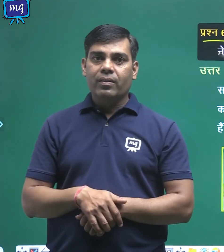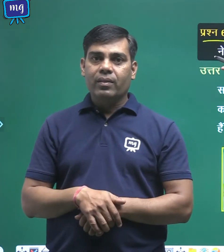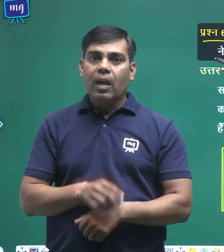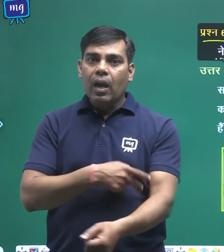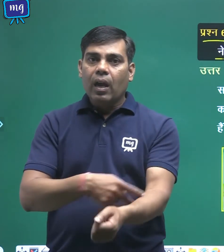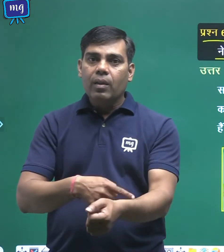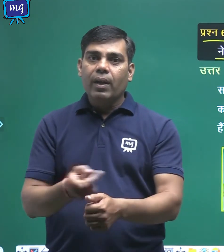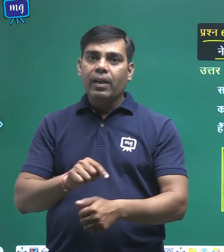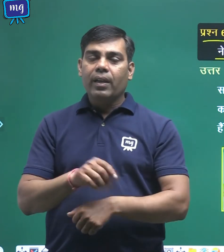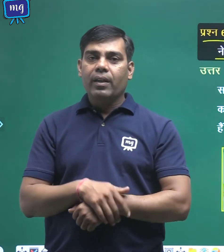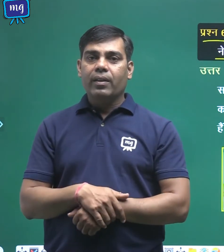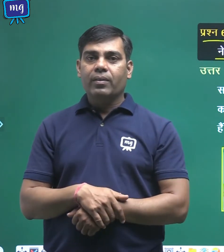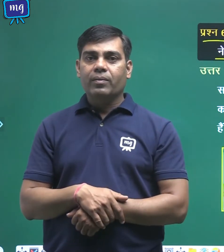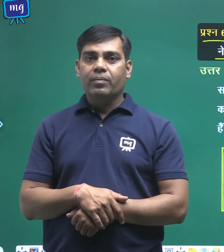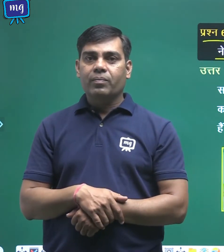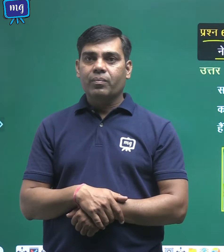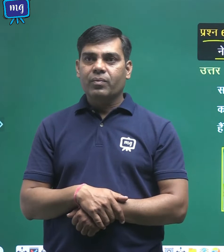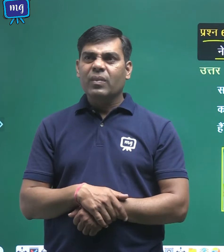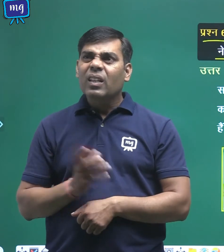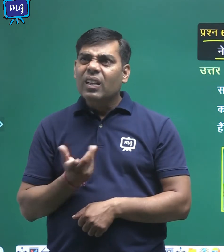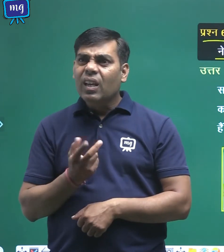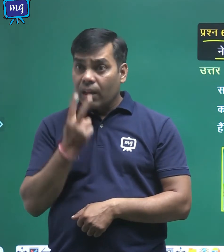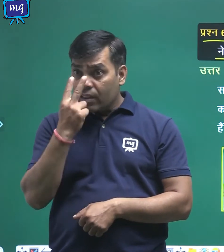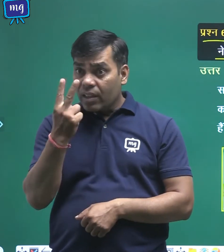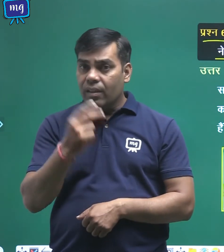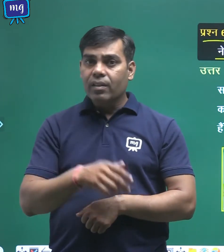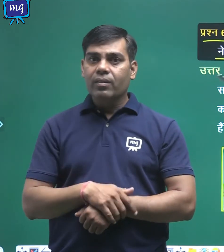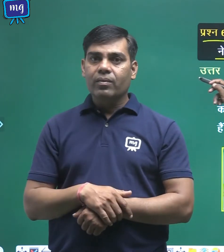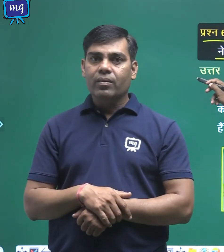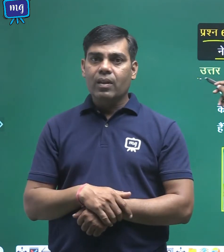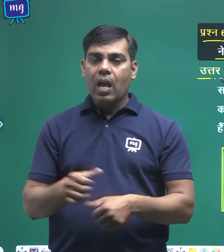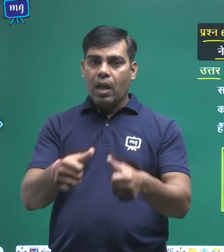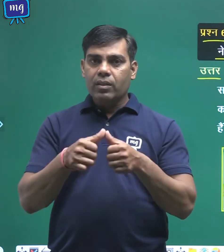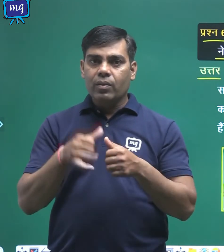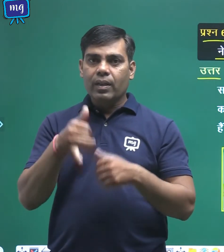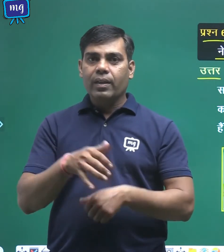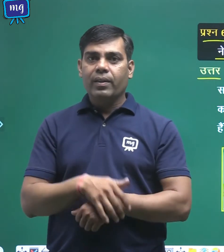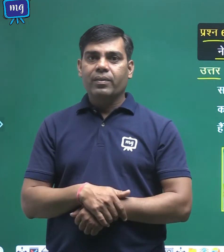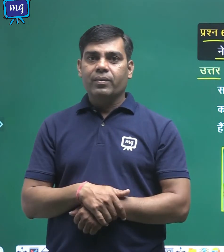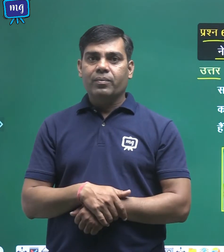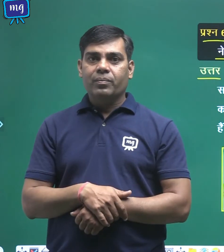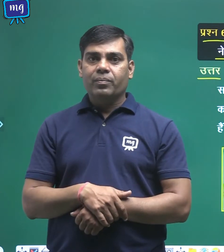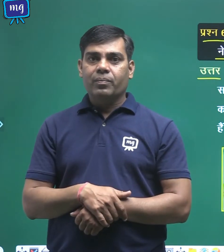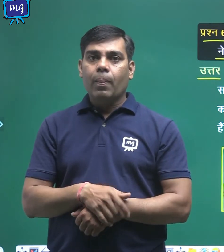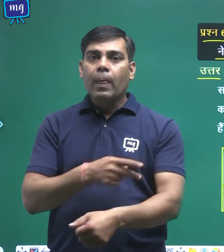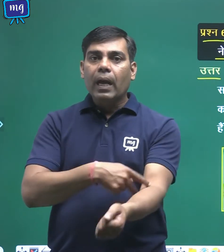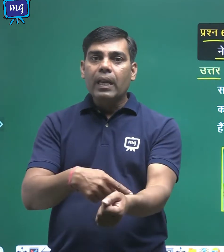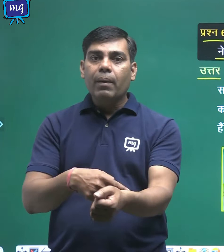कालीबाई ने क्या देखा? उत्तर है कालीबाई